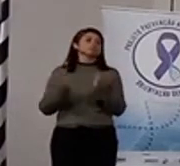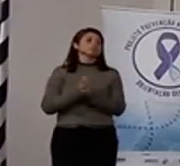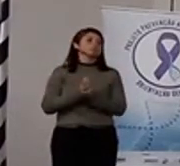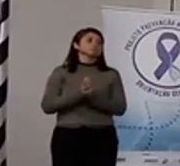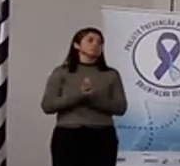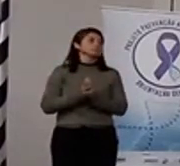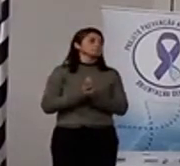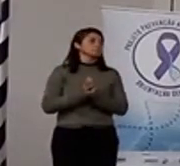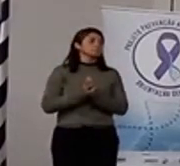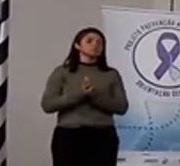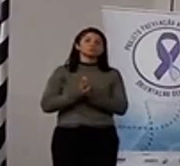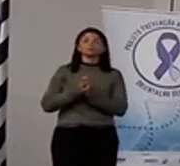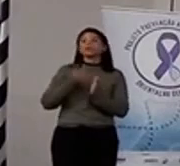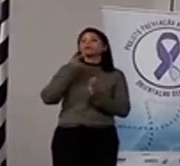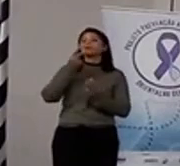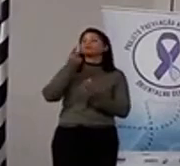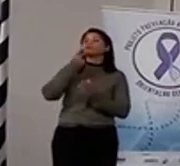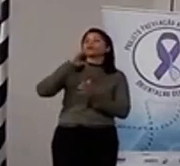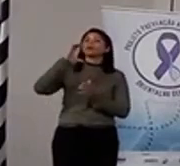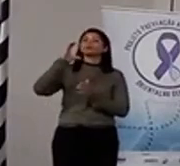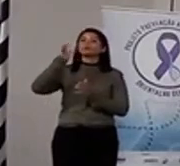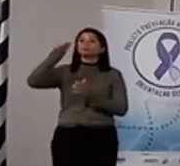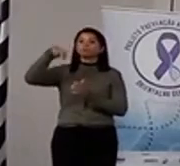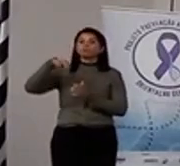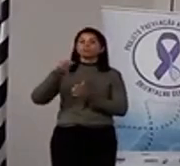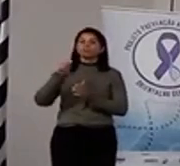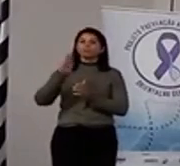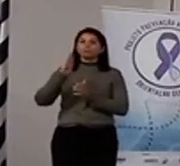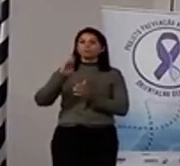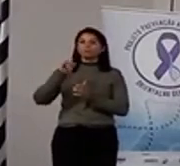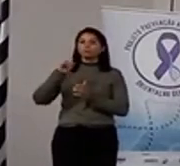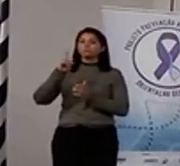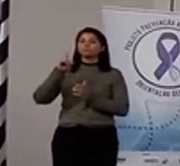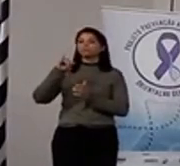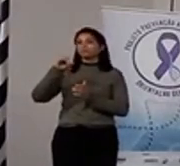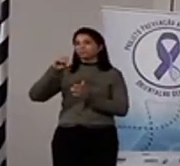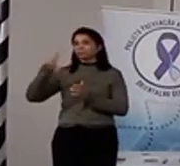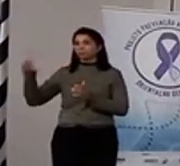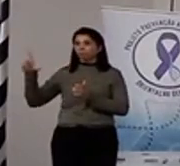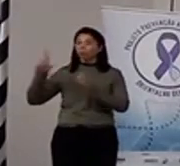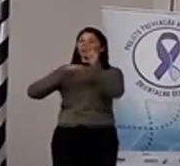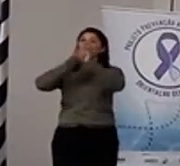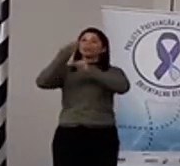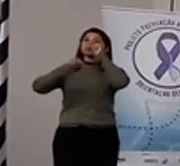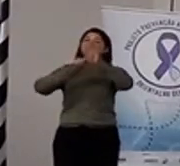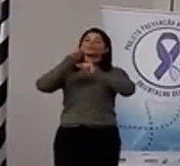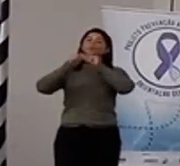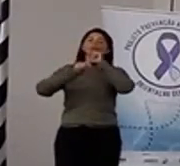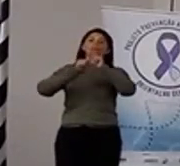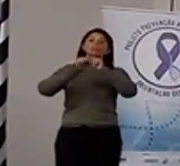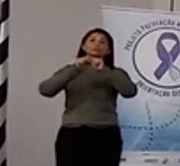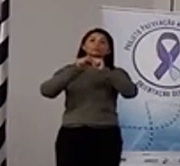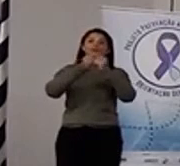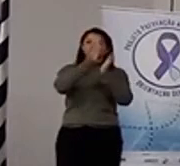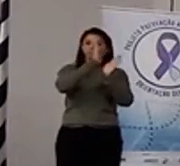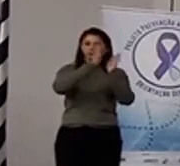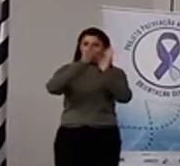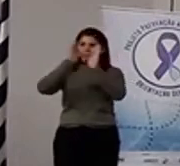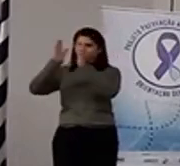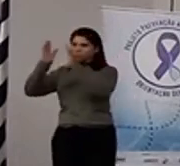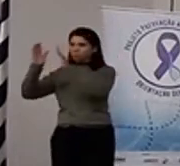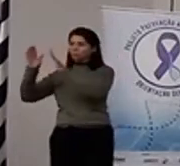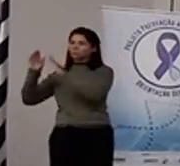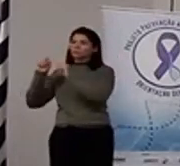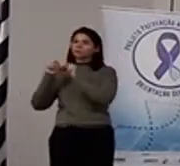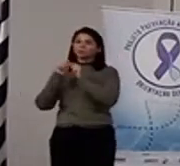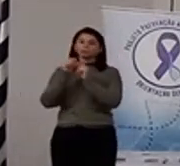grande problema do canabidiol foi que, assim, ele não seguiu aqueles passos tradicionais que a gente faz. O que aconteceu? As